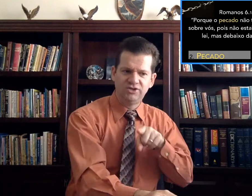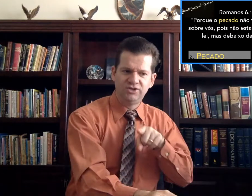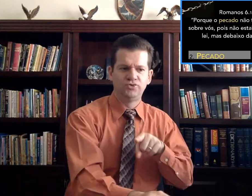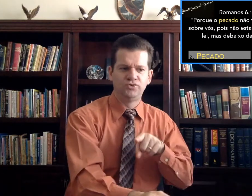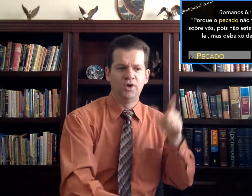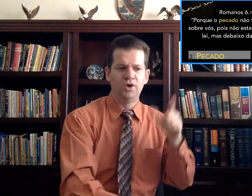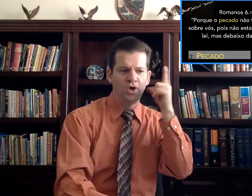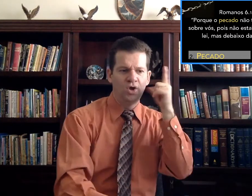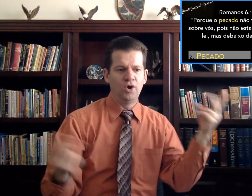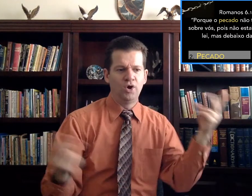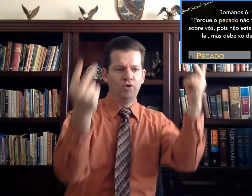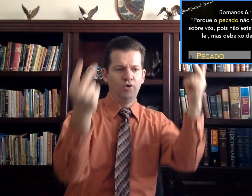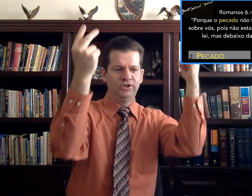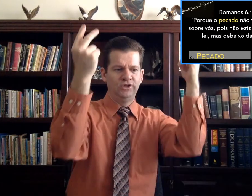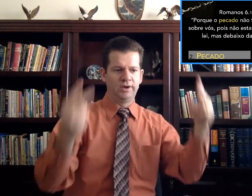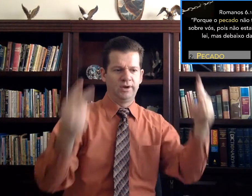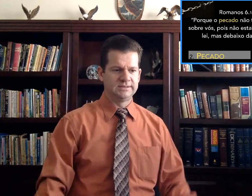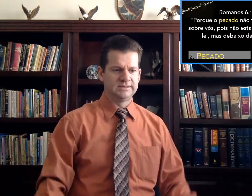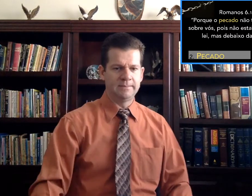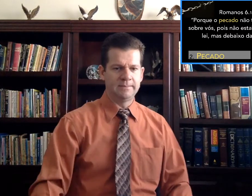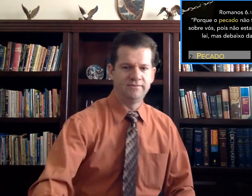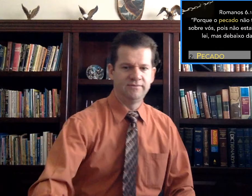venço com vitórias na minha vida.